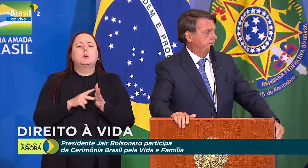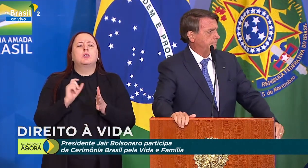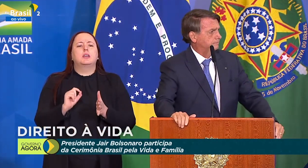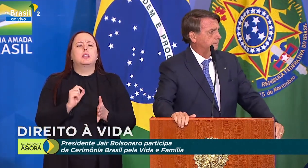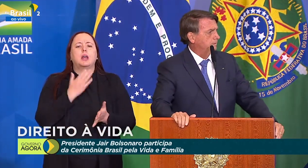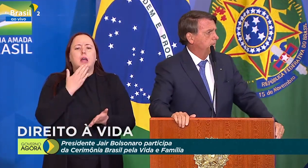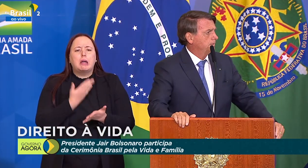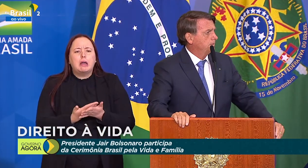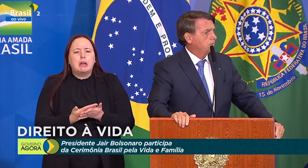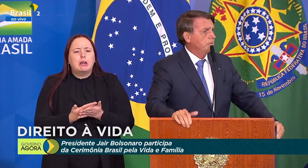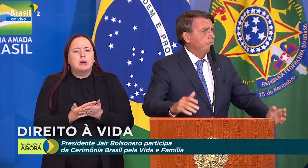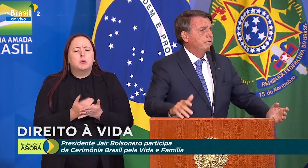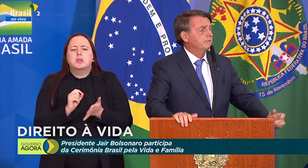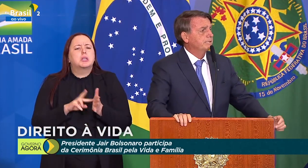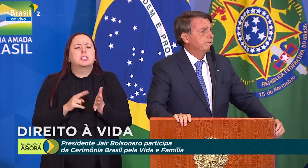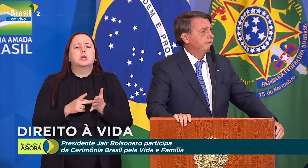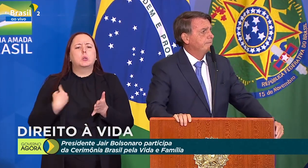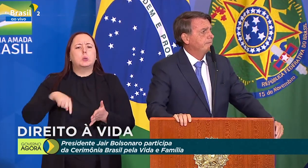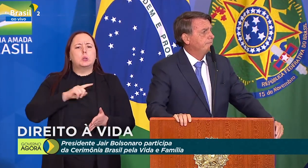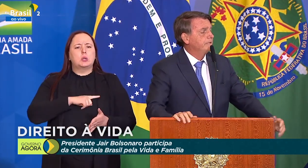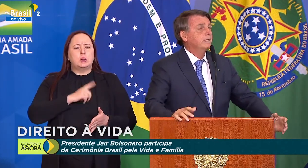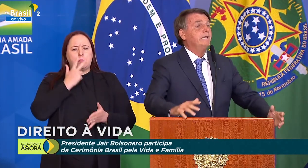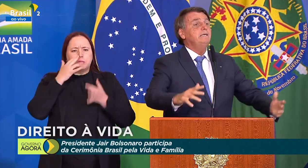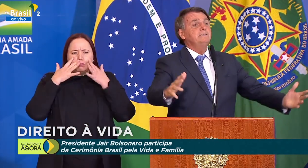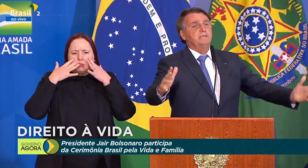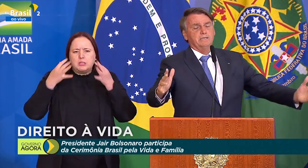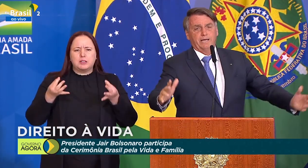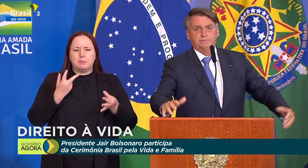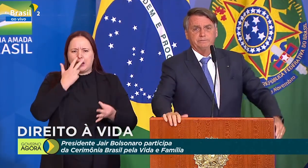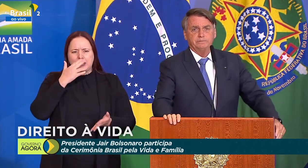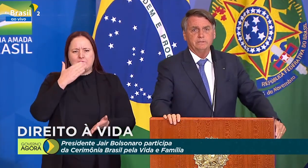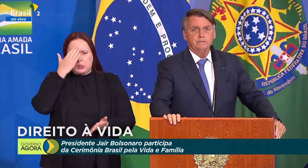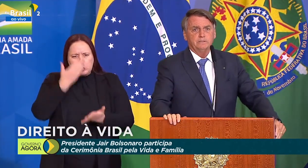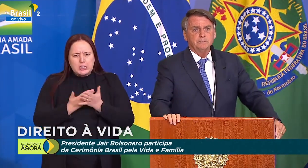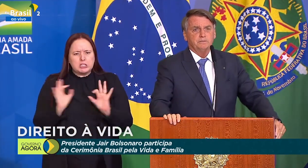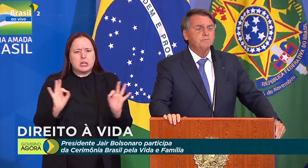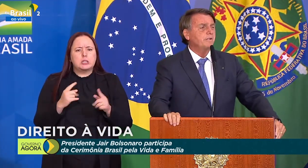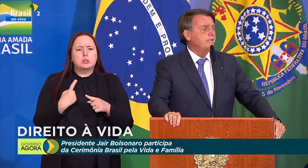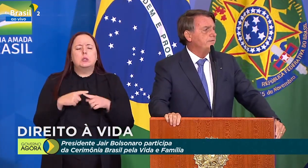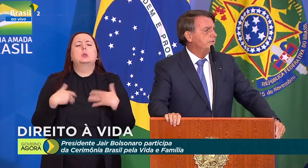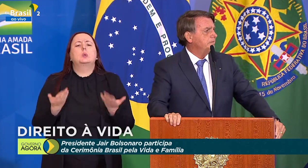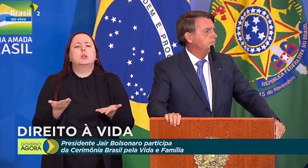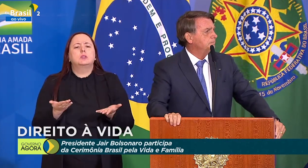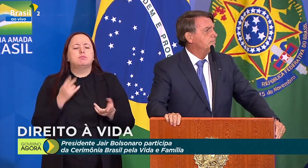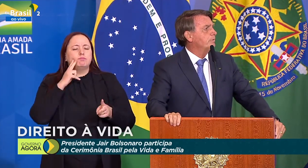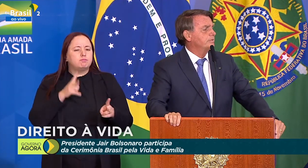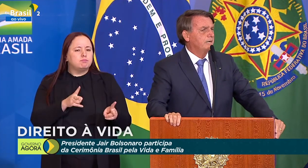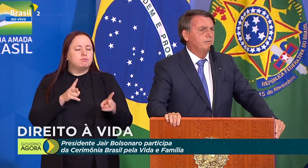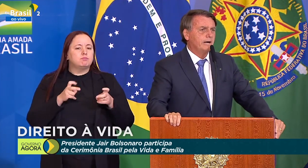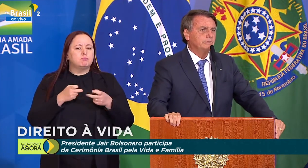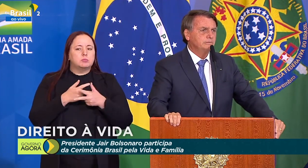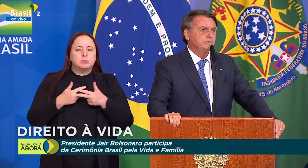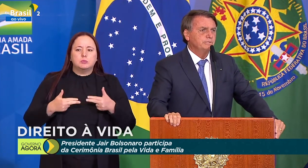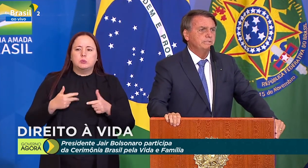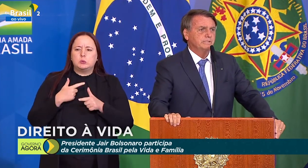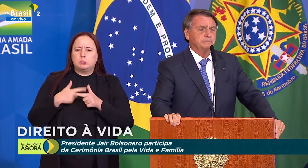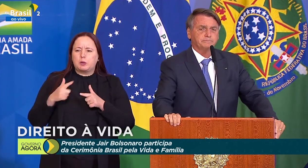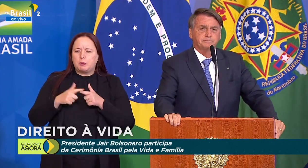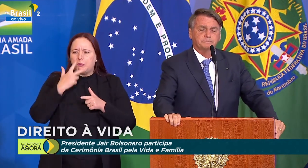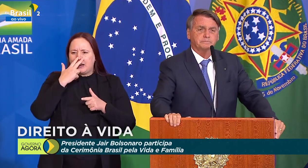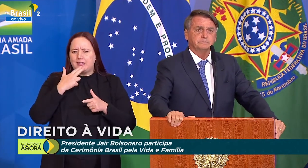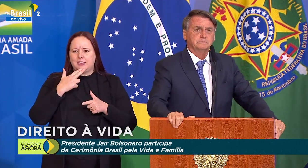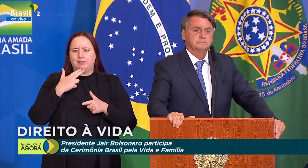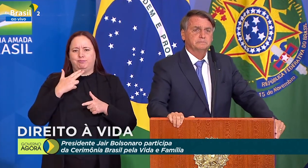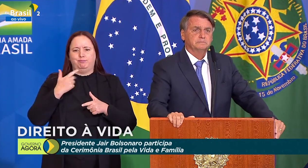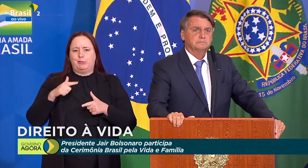é indignação E quando é que você fica indignada quando você ver um brutal o ato de